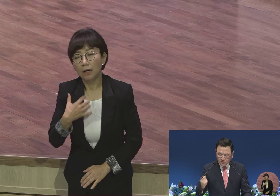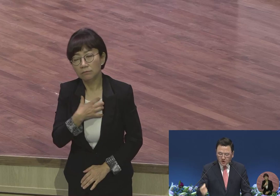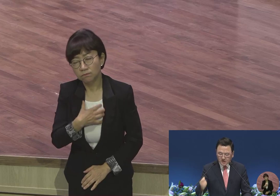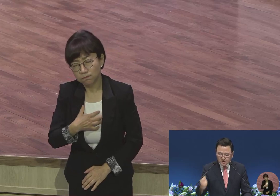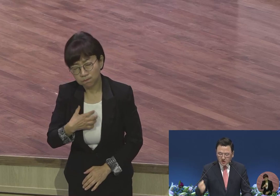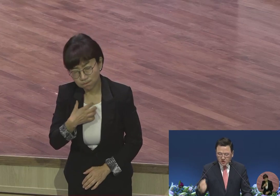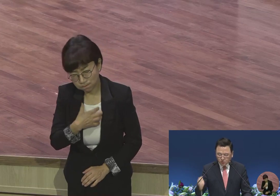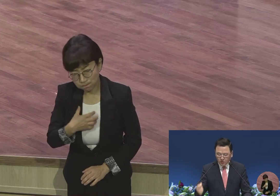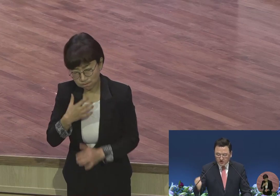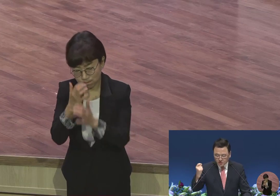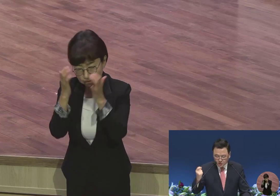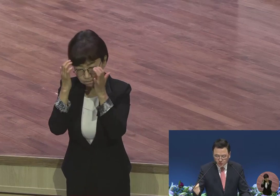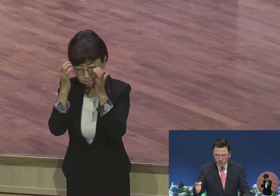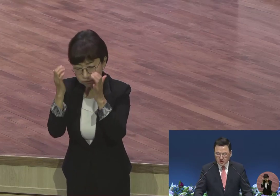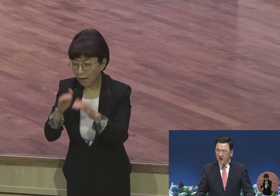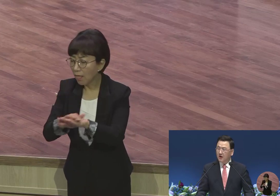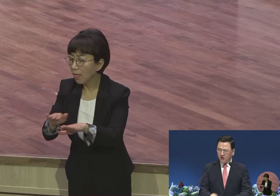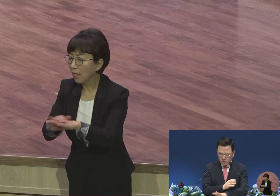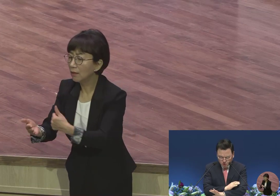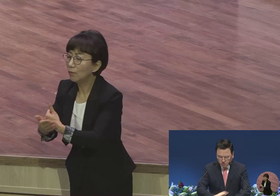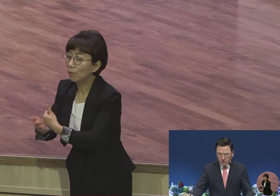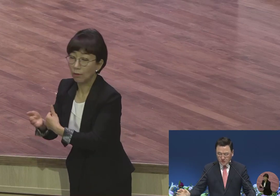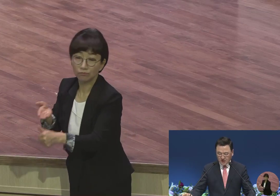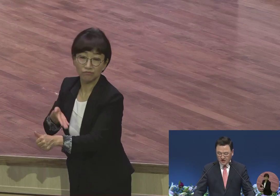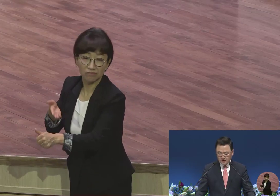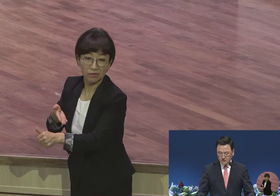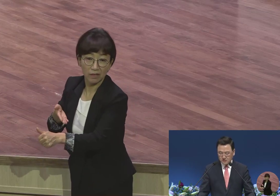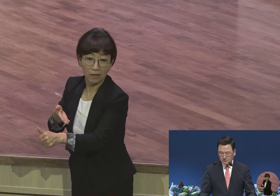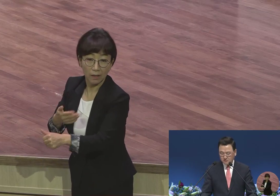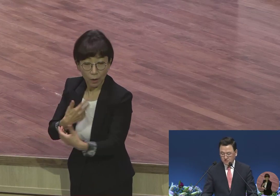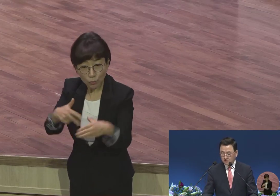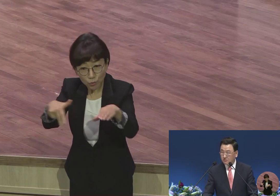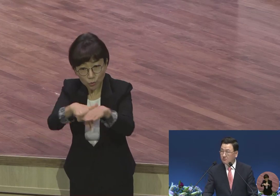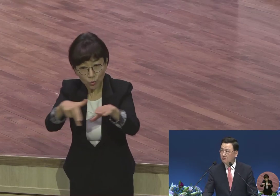고통하고 염려하는 그것을 도와주는 조력자, 이건 종교입니다.